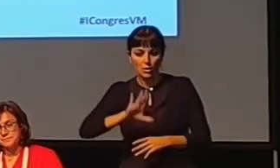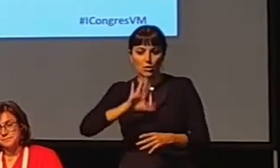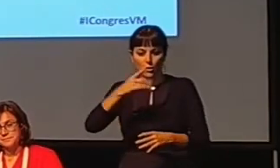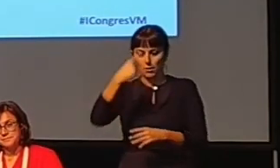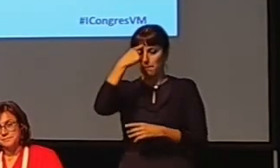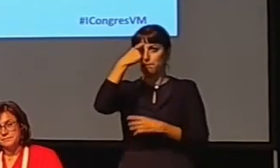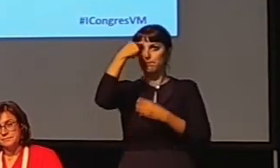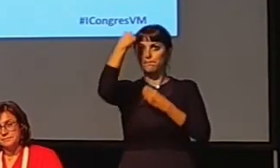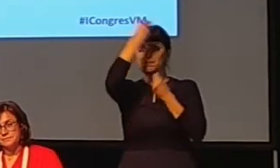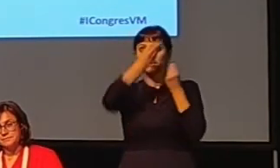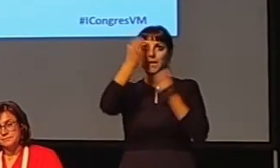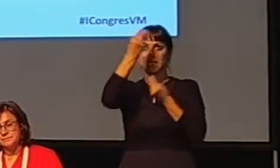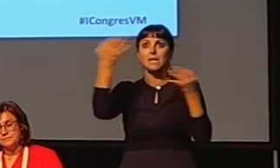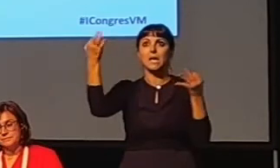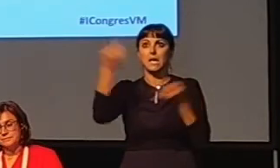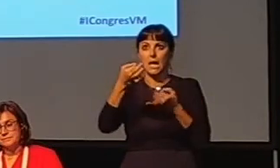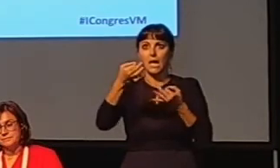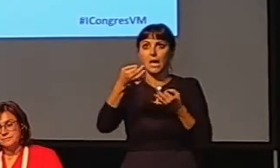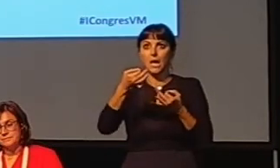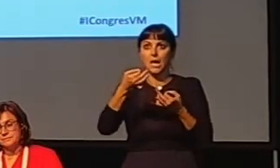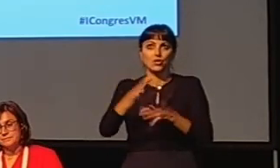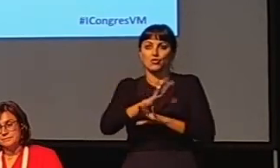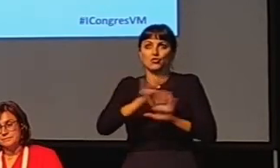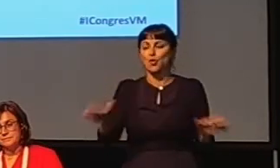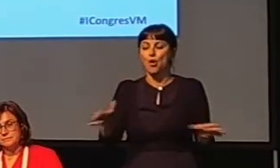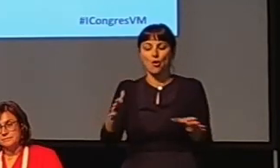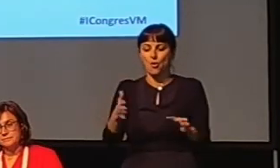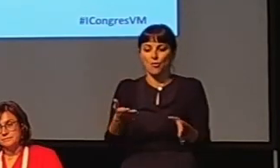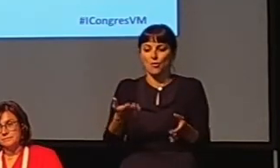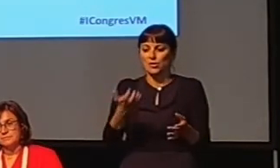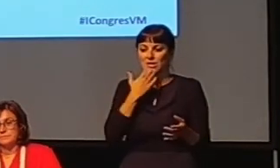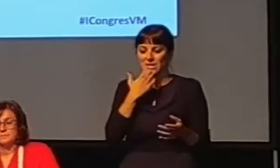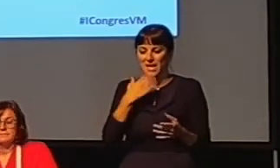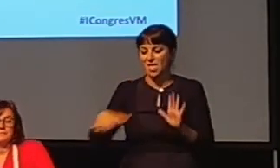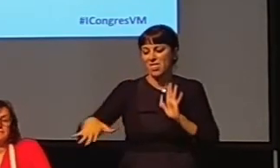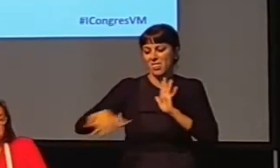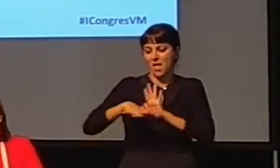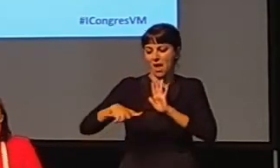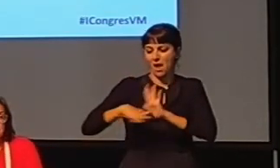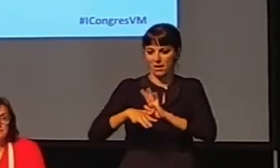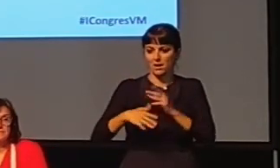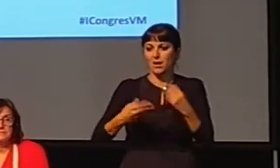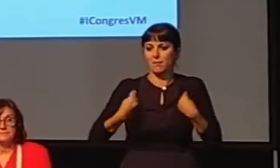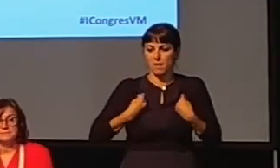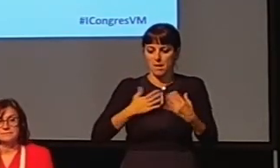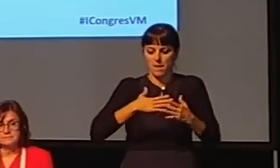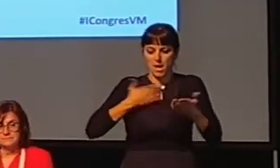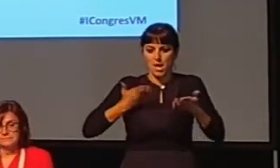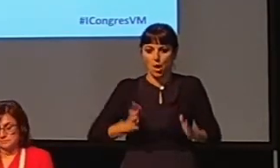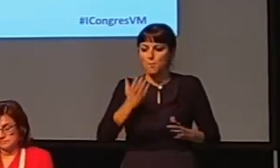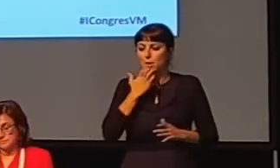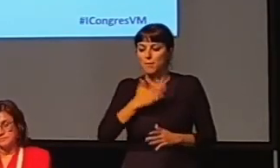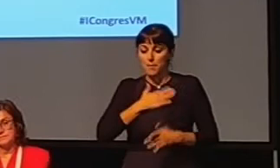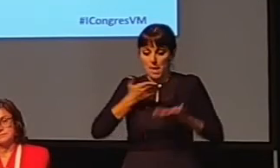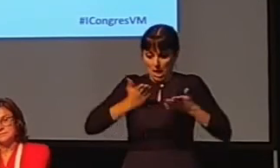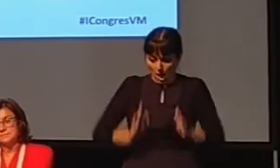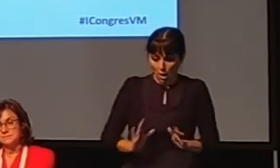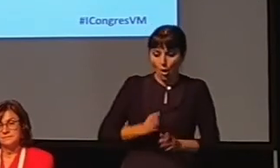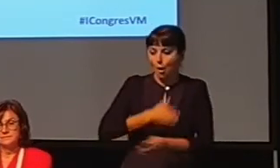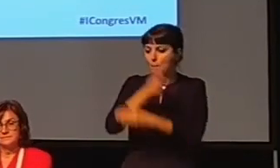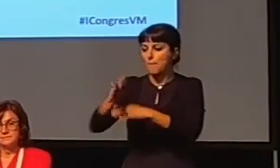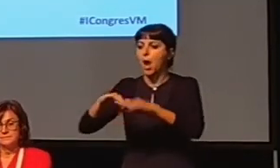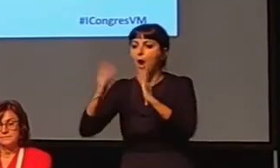estás viviéndolo, porque desde fuera piensas, no, un niño que sigue con abusos o maltrato va al colegio llorando, triste,